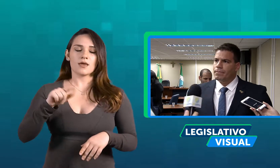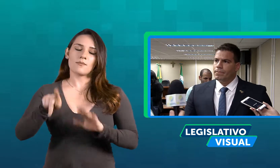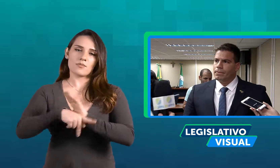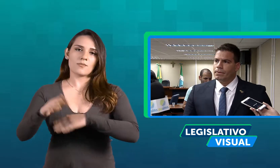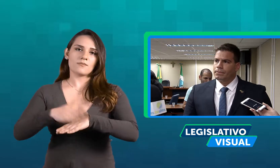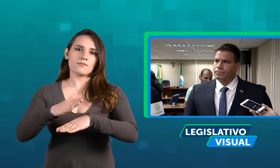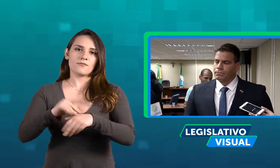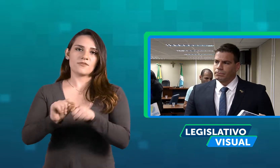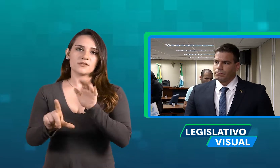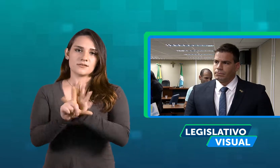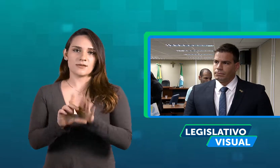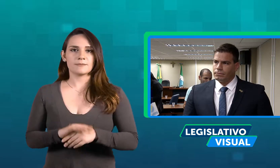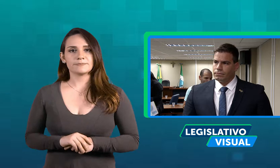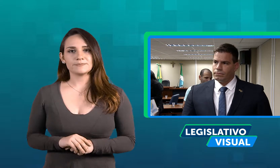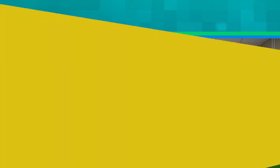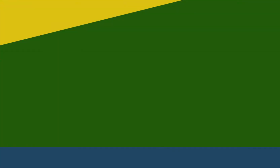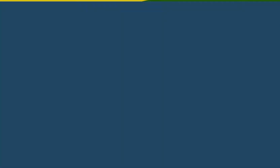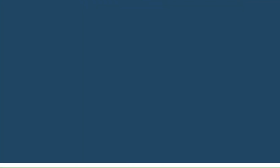lei.